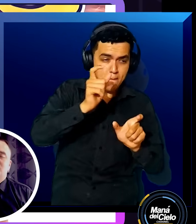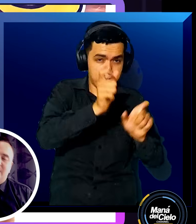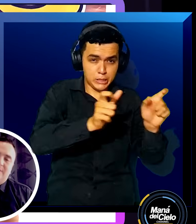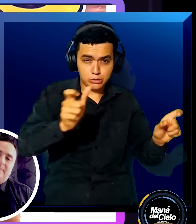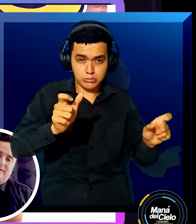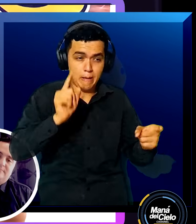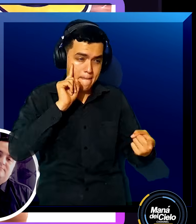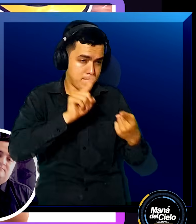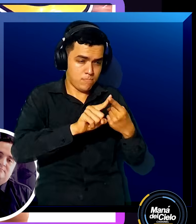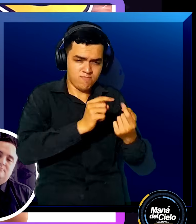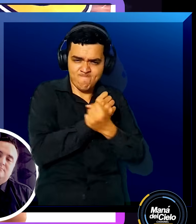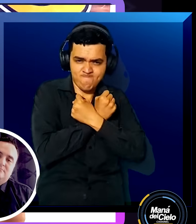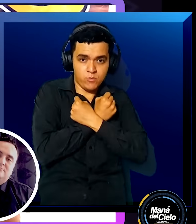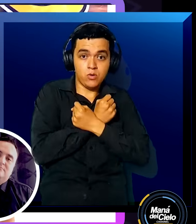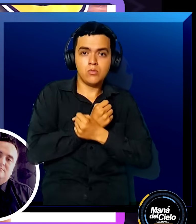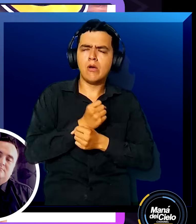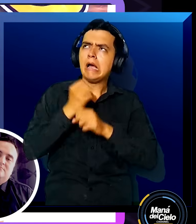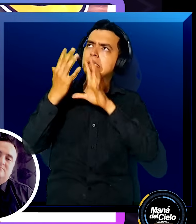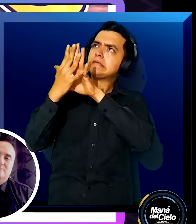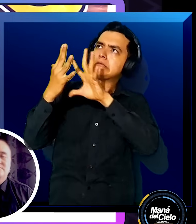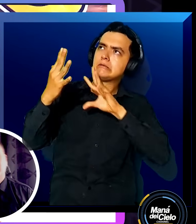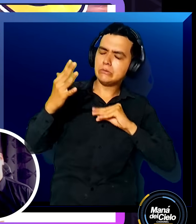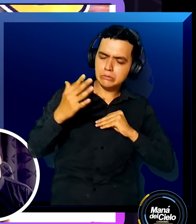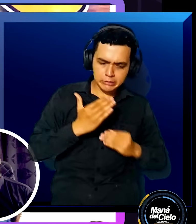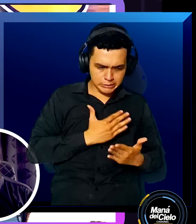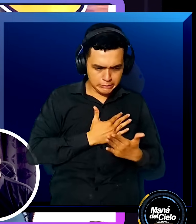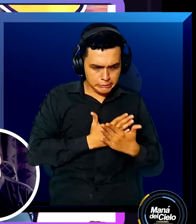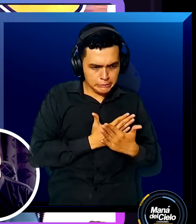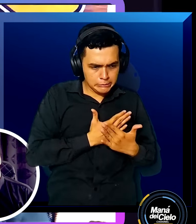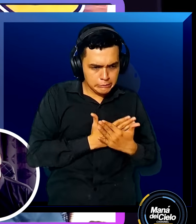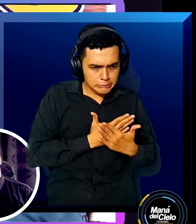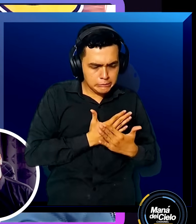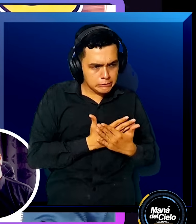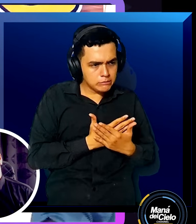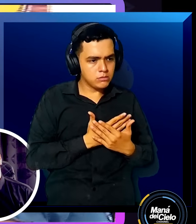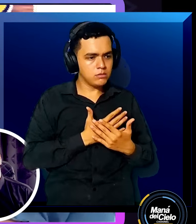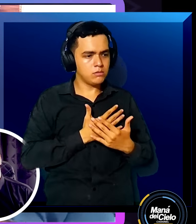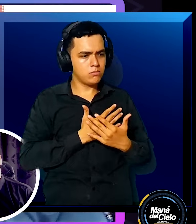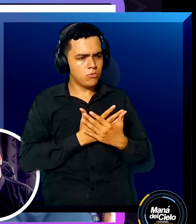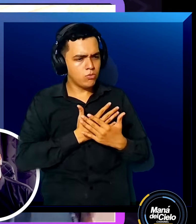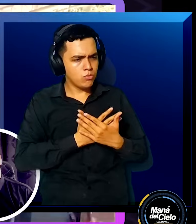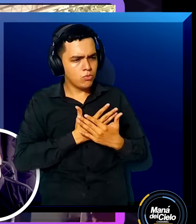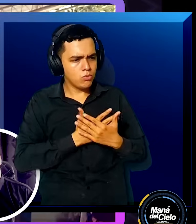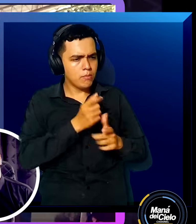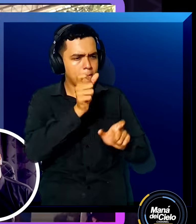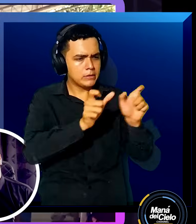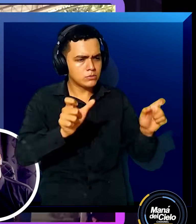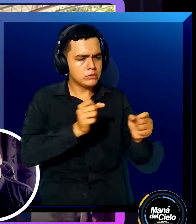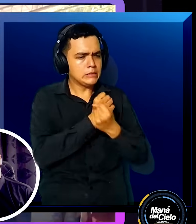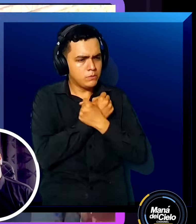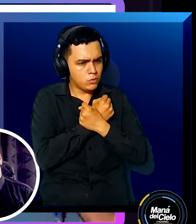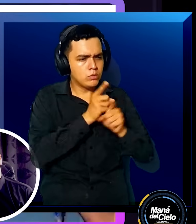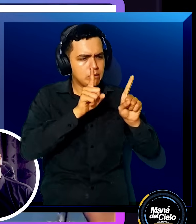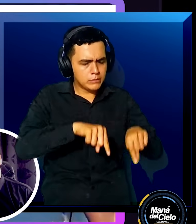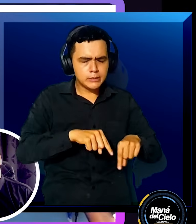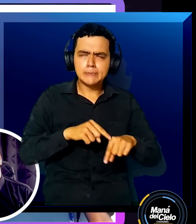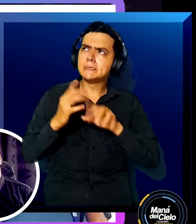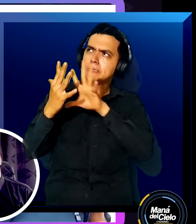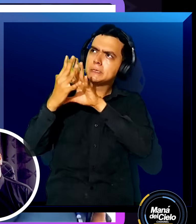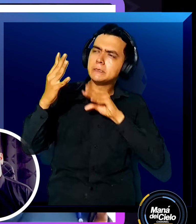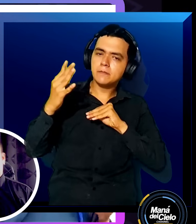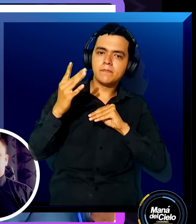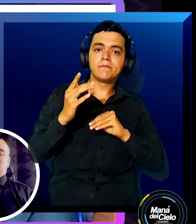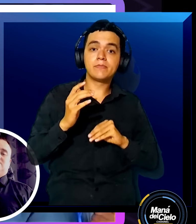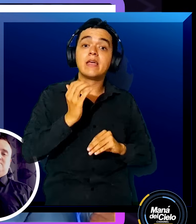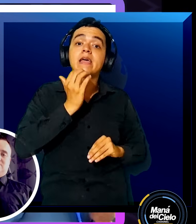mujer cuando está en proceso para dar a luz. Vea, el libro de Isaías dice, la que va a dar a luz no tiene fuerzas. Se refiere